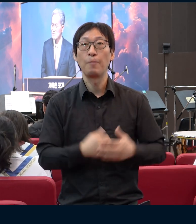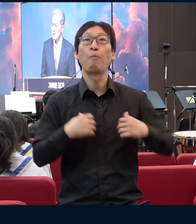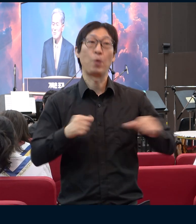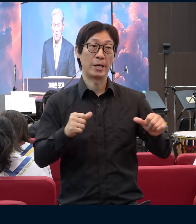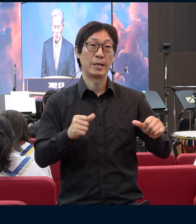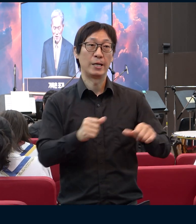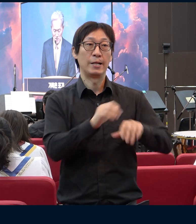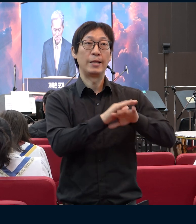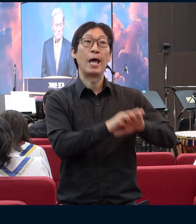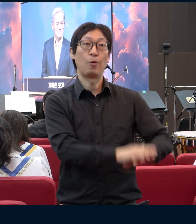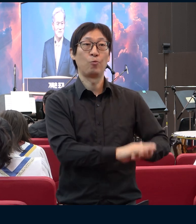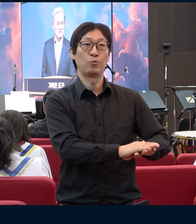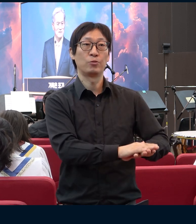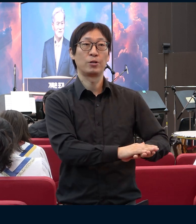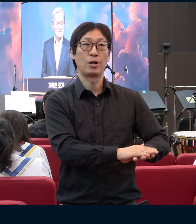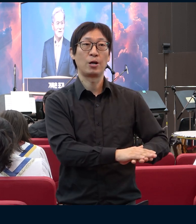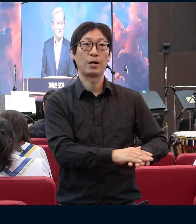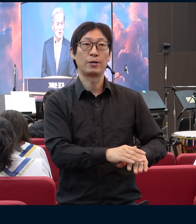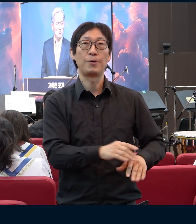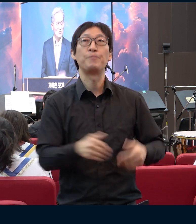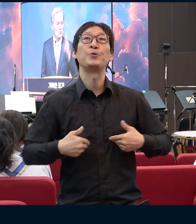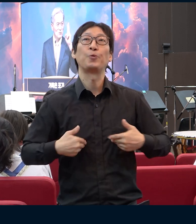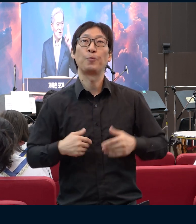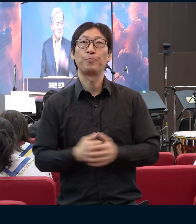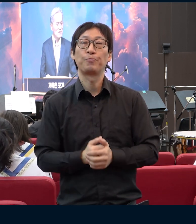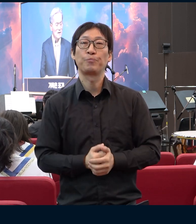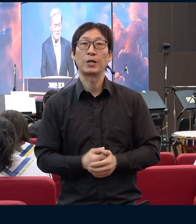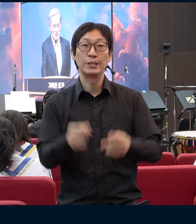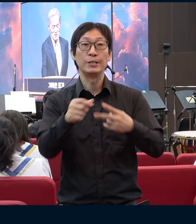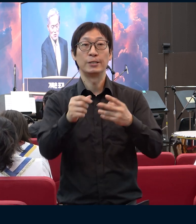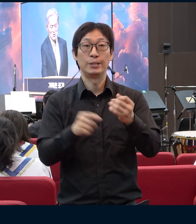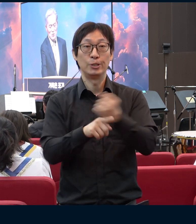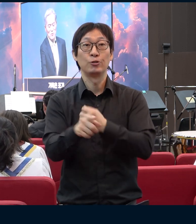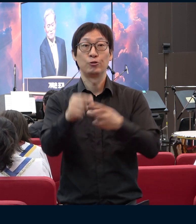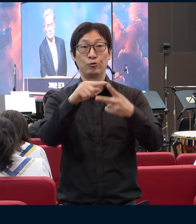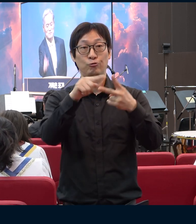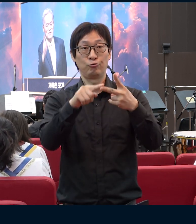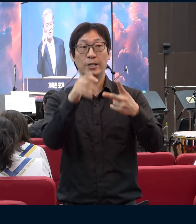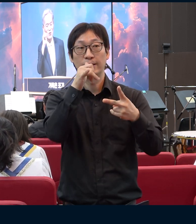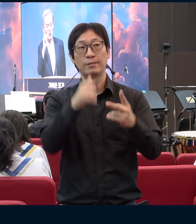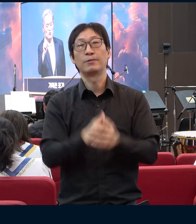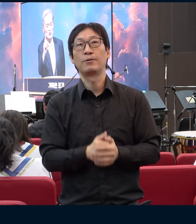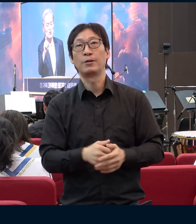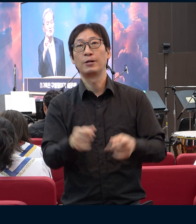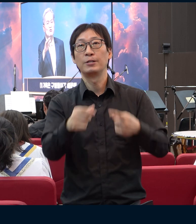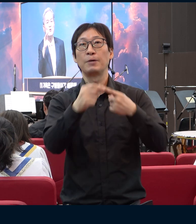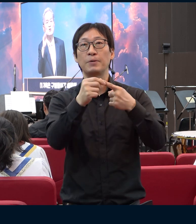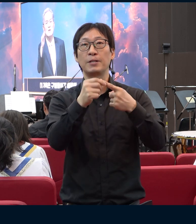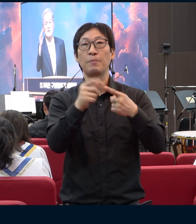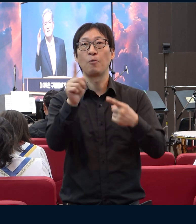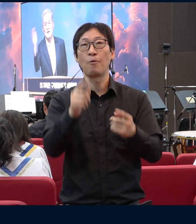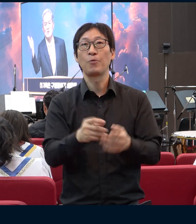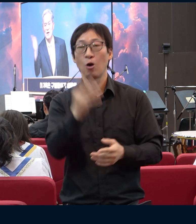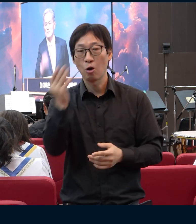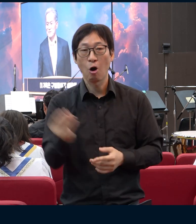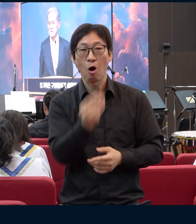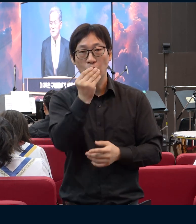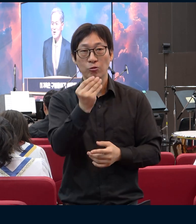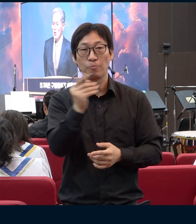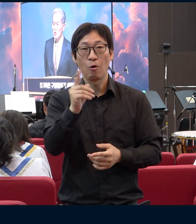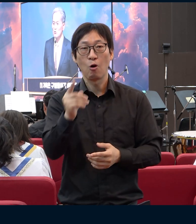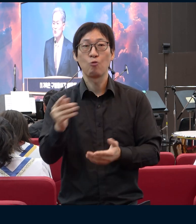것, 포기하는 것. 이유는 두 가지인데, 첫째로 거룩은 구별됨이기